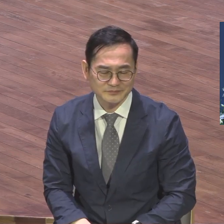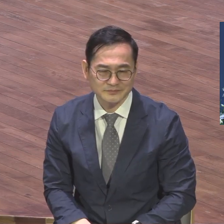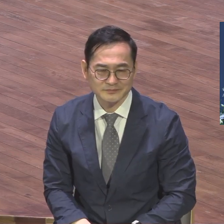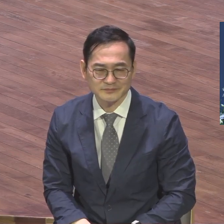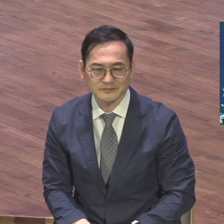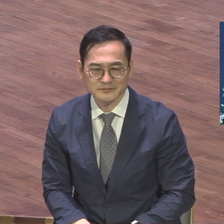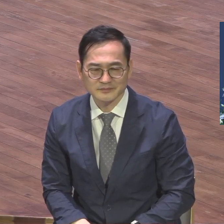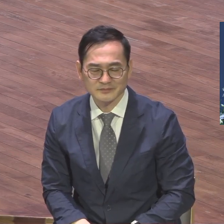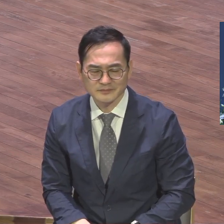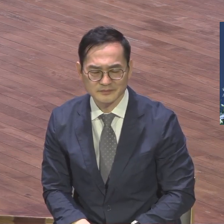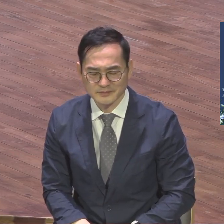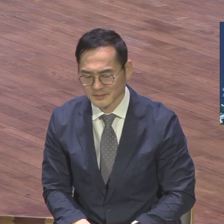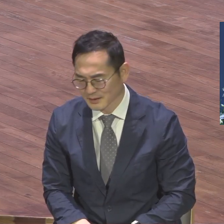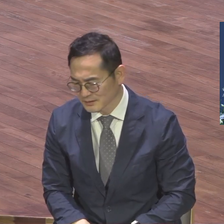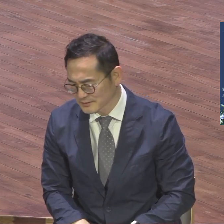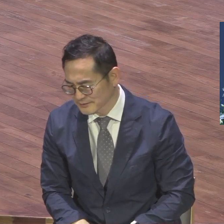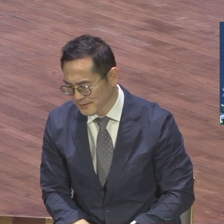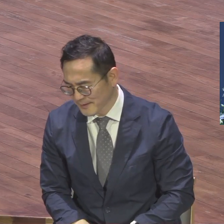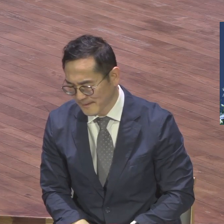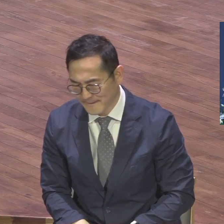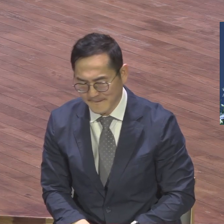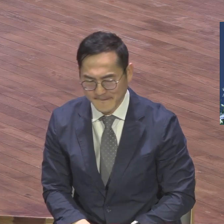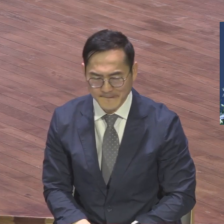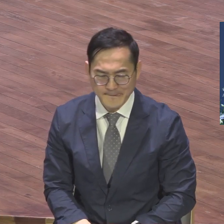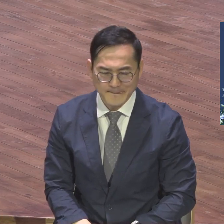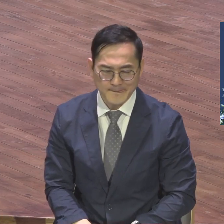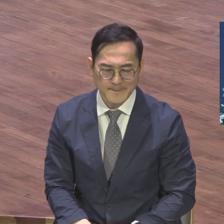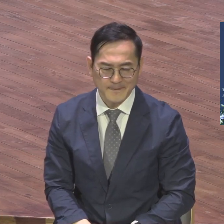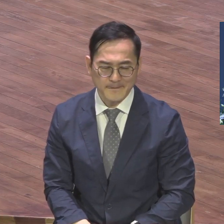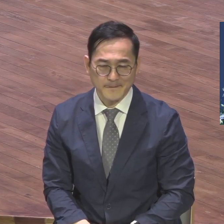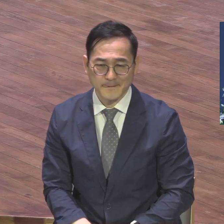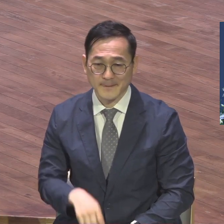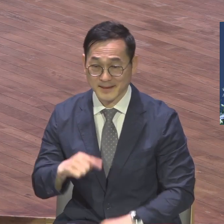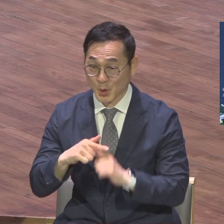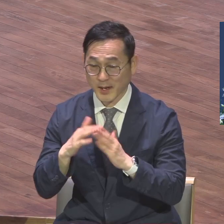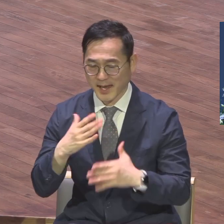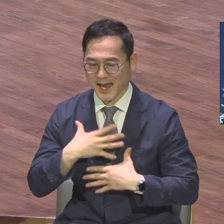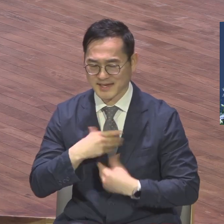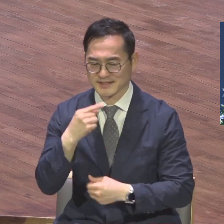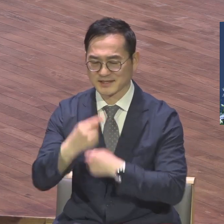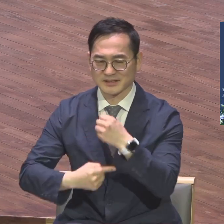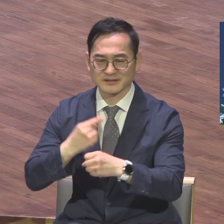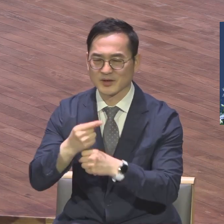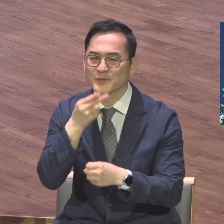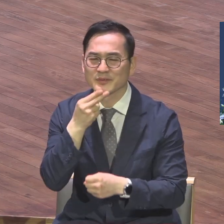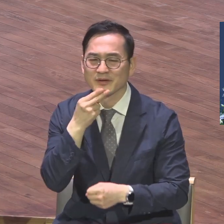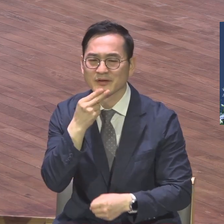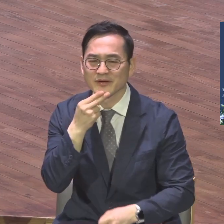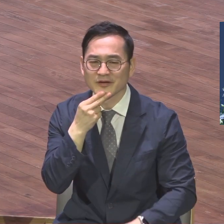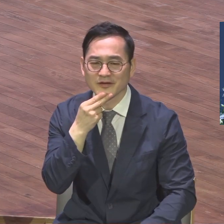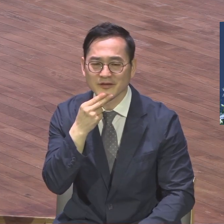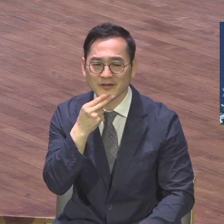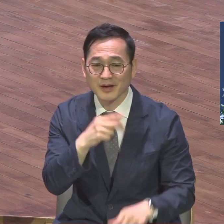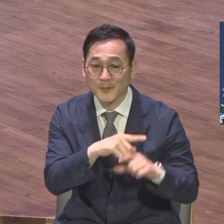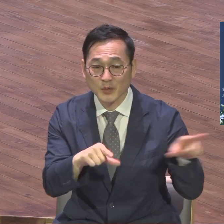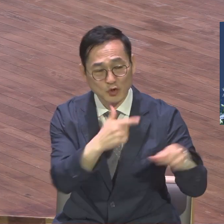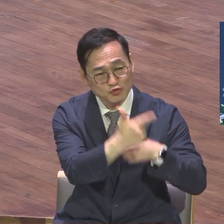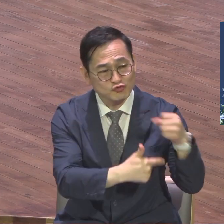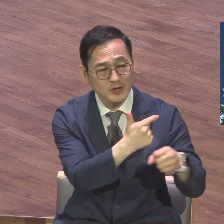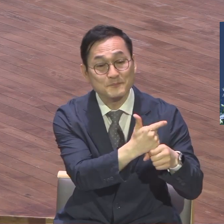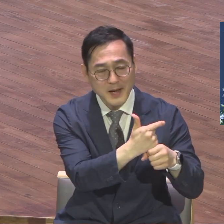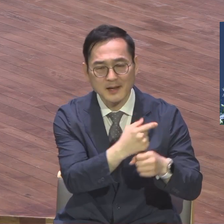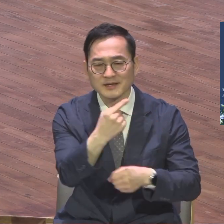처음입니다. 우리 교단은 안식년이 없어요. 보통 이렇게 일반 교단들은